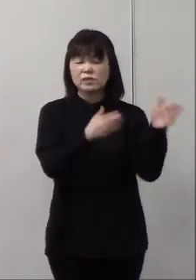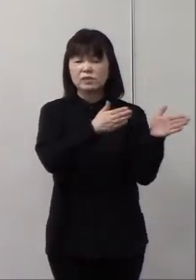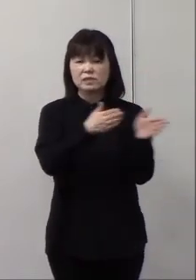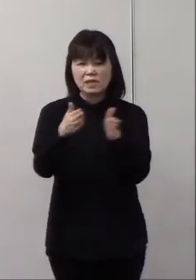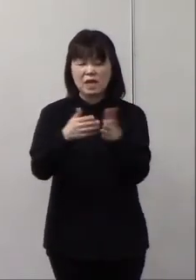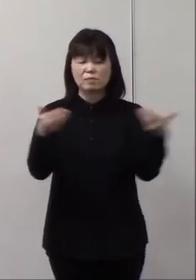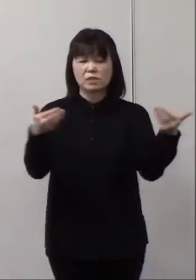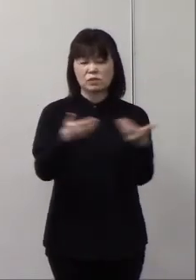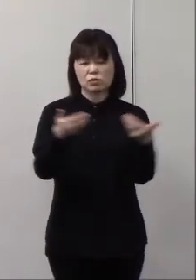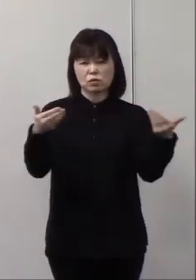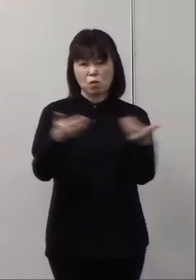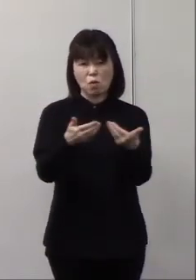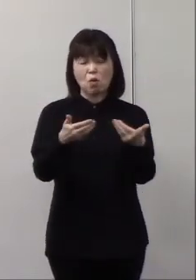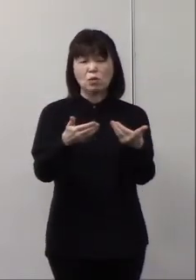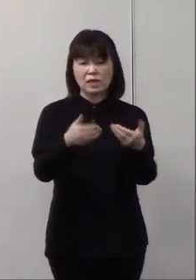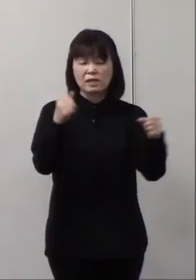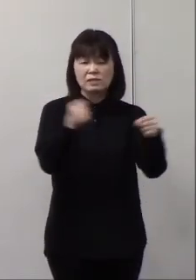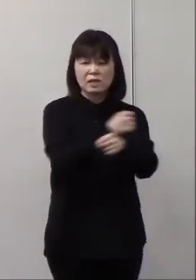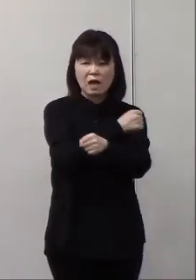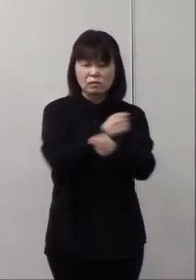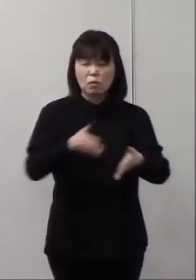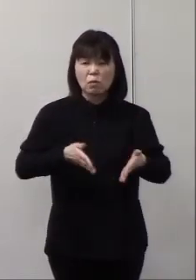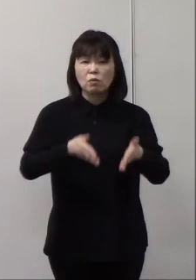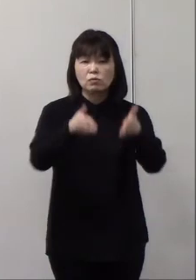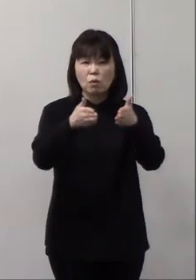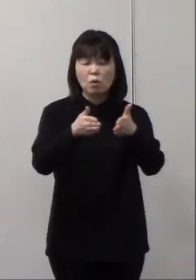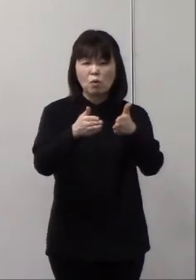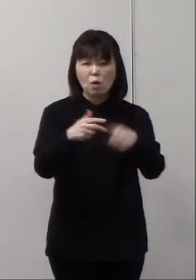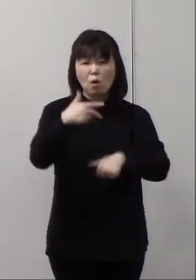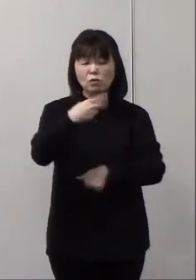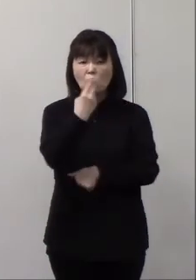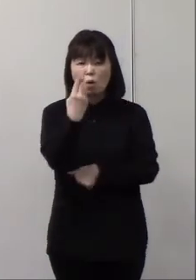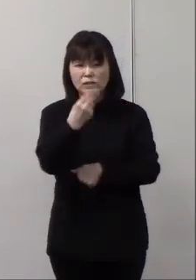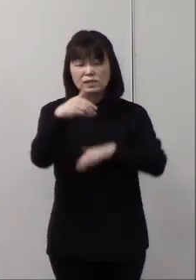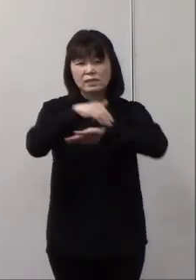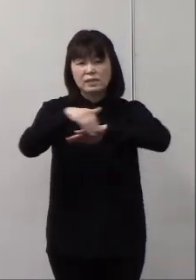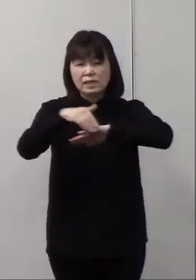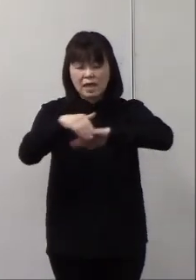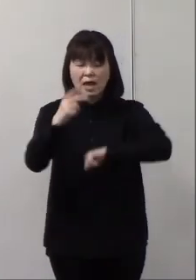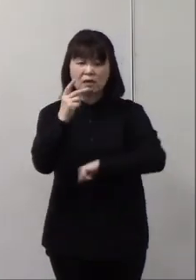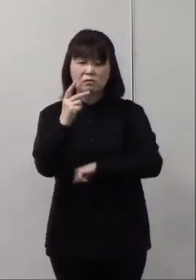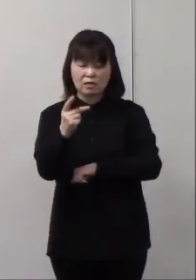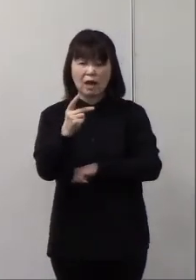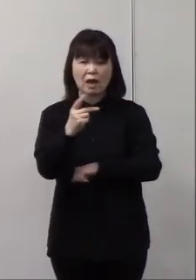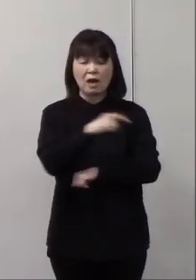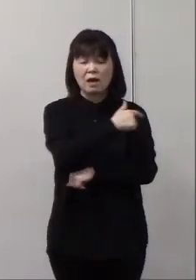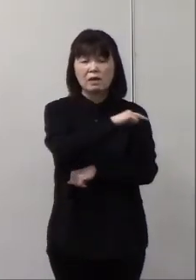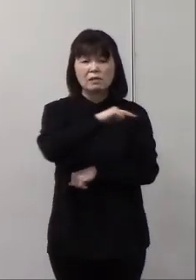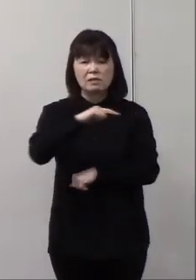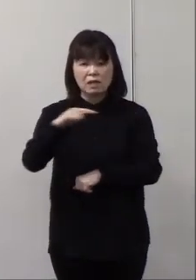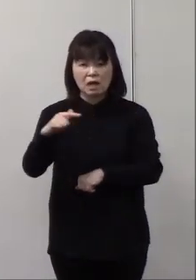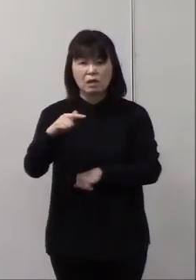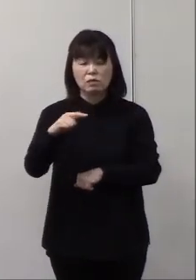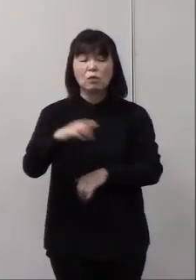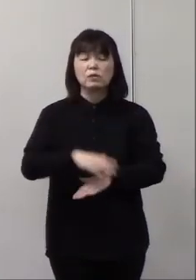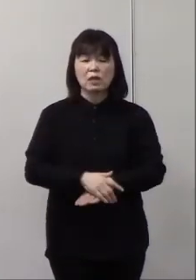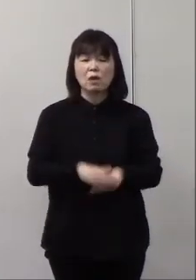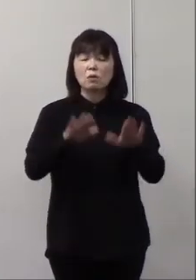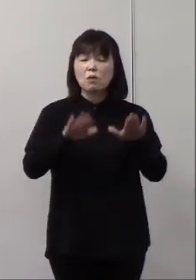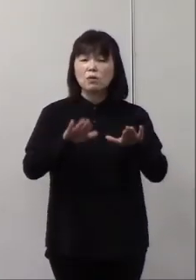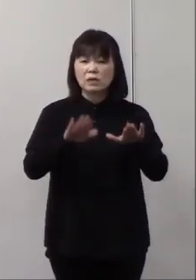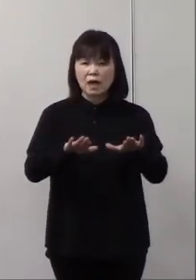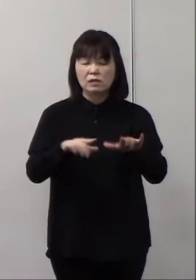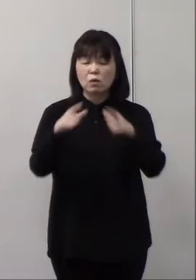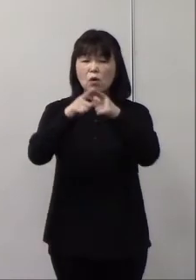産業、道路、都市計画課、まあ、それぞれが所管する事業、今回の3次補正